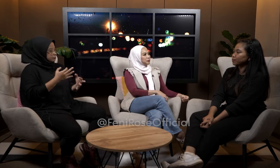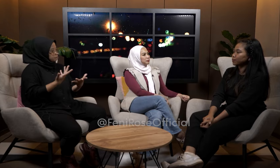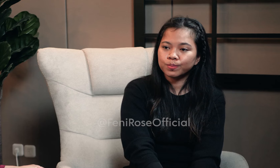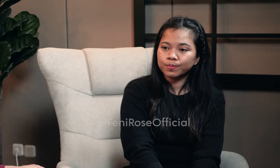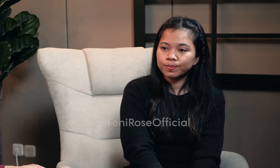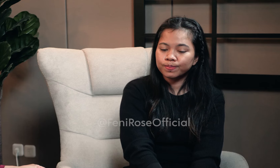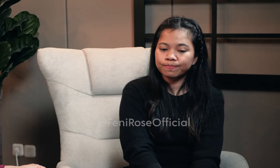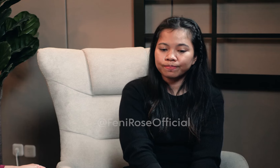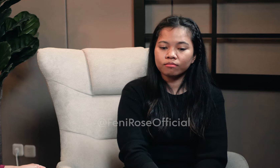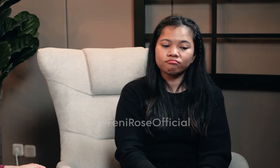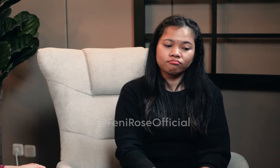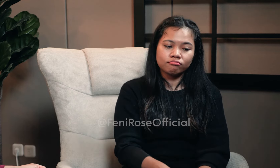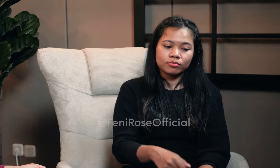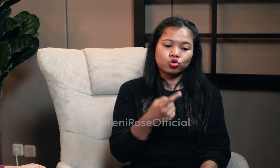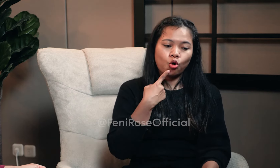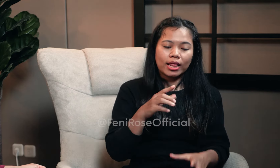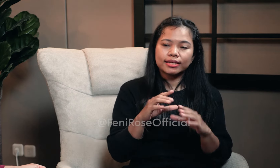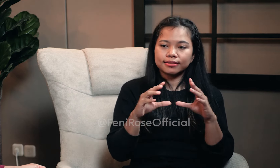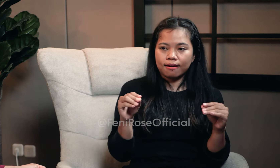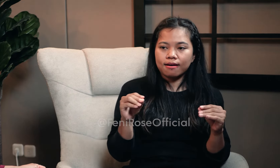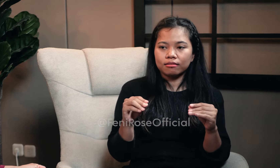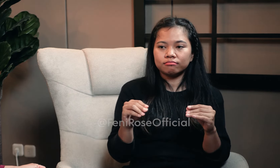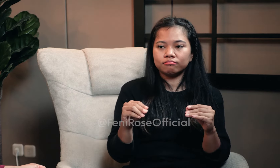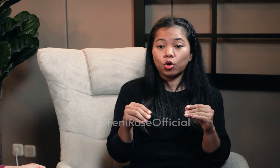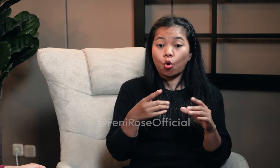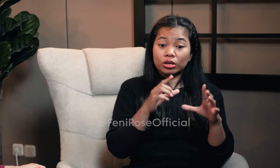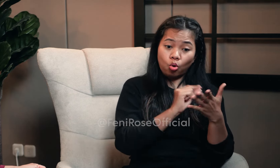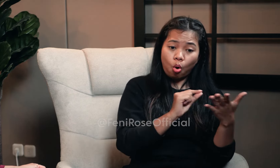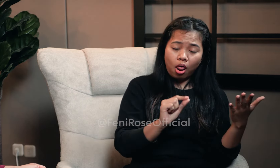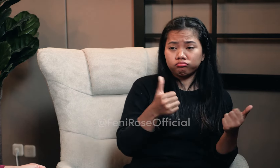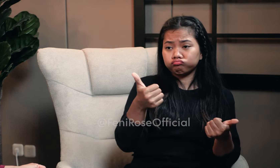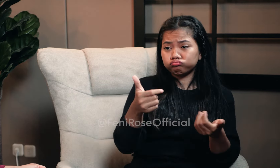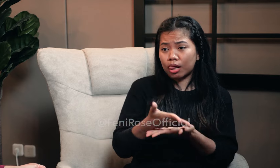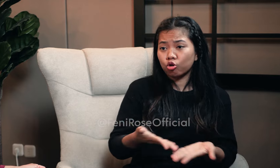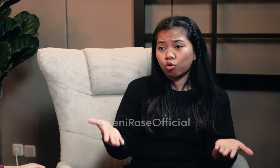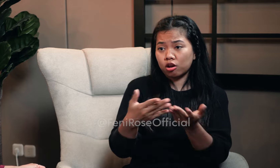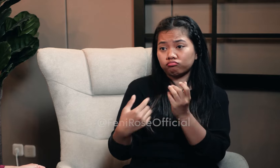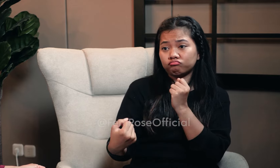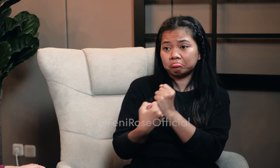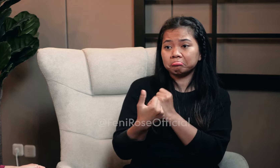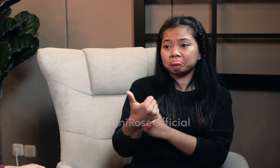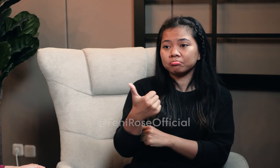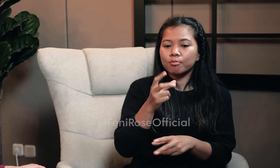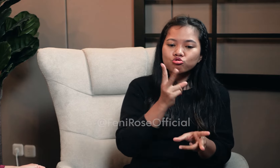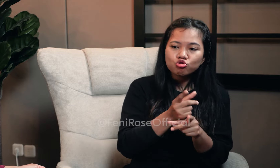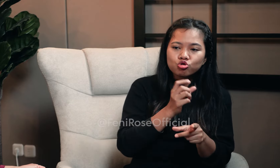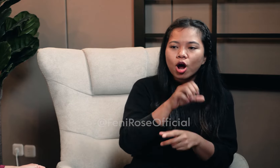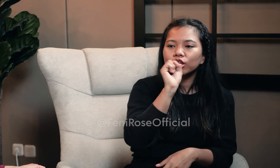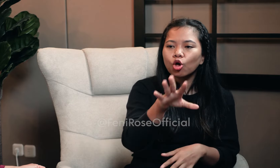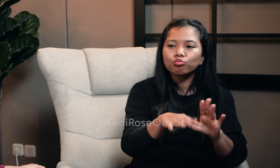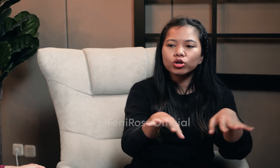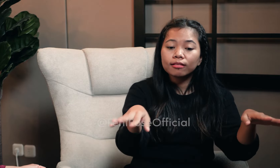gitu selama ini ee terkait tentang kerjaan Kalau sekolah sih lingkungan ee mensupport